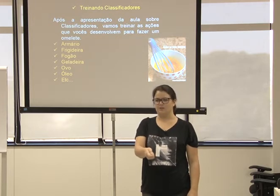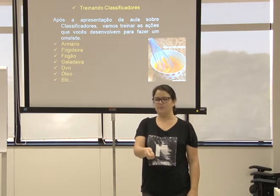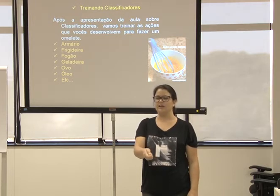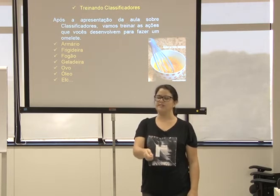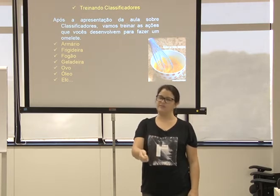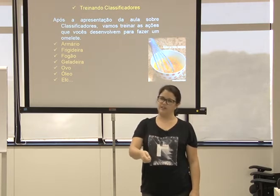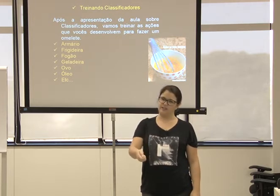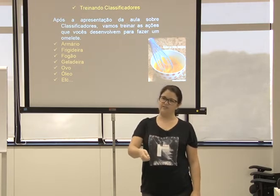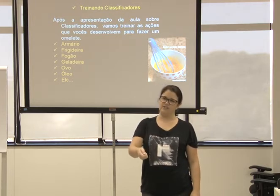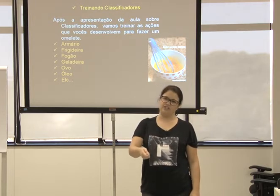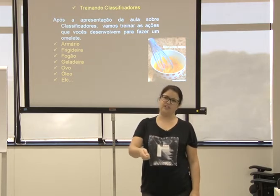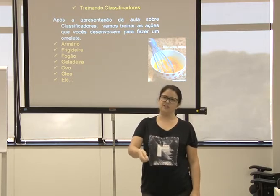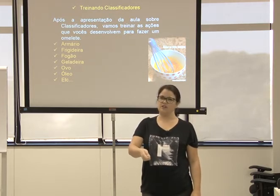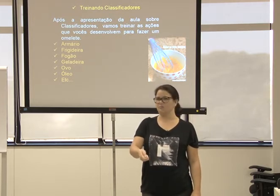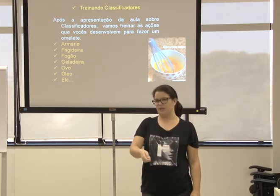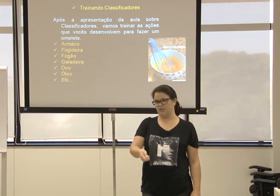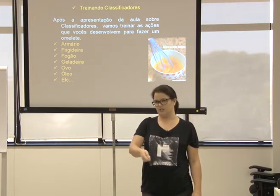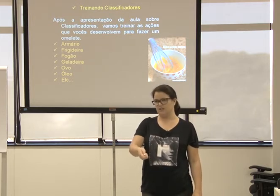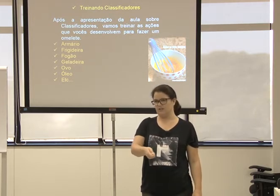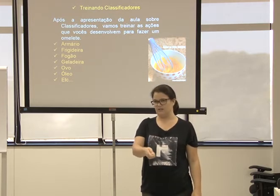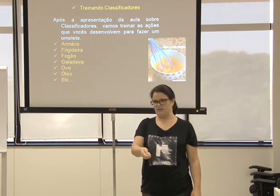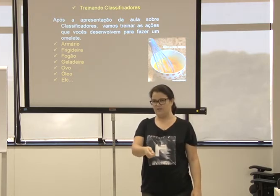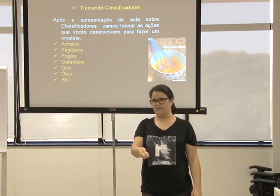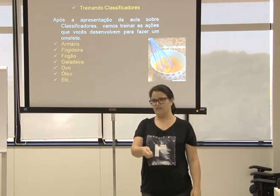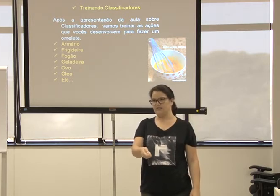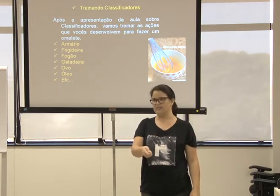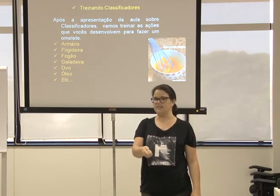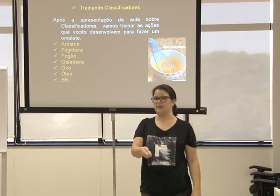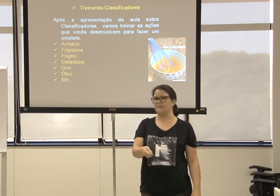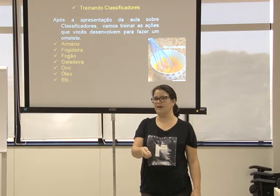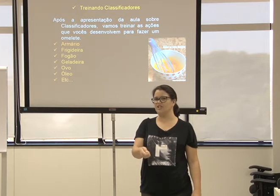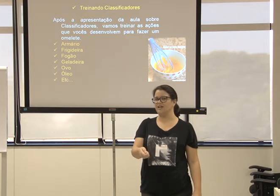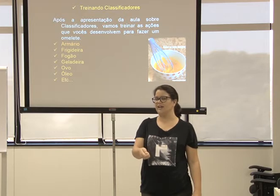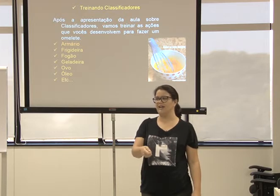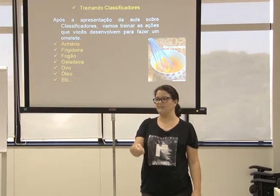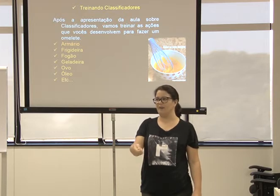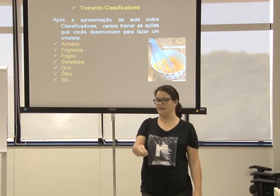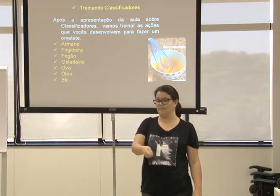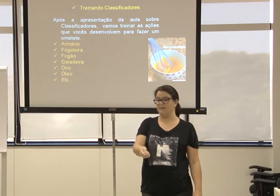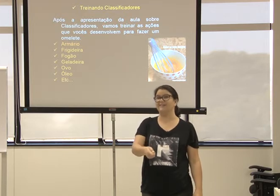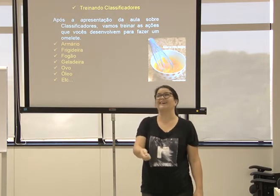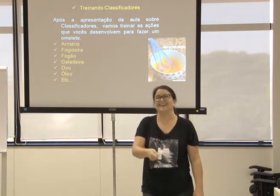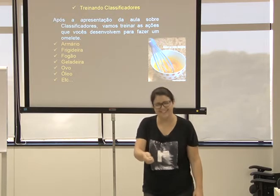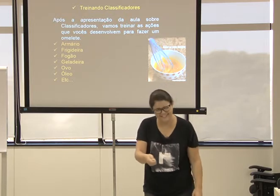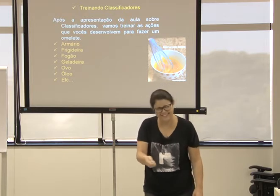Porque você fica na frigideira, geralmente, fazendo assim, você imagina, espalhando a manteiga.